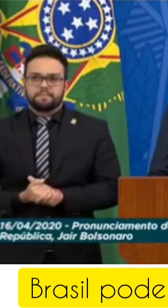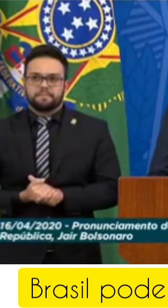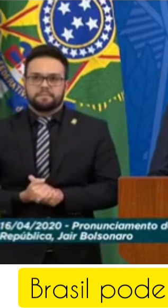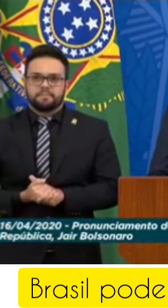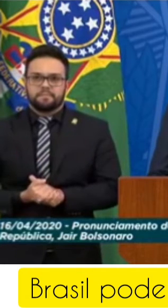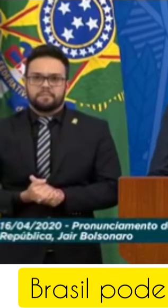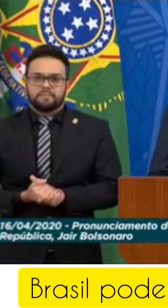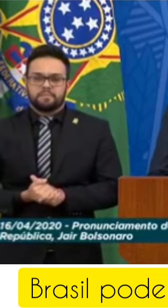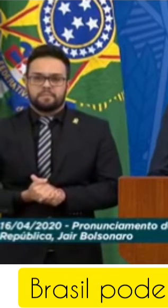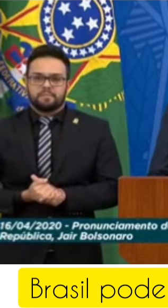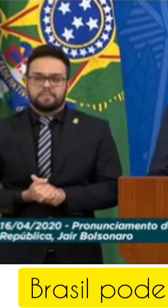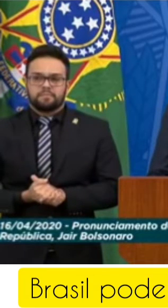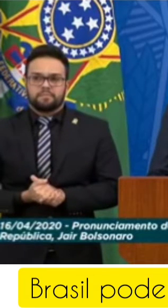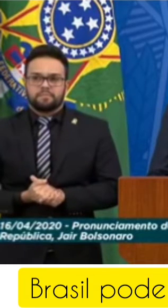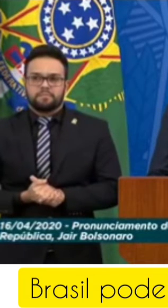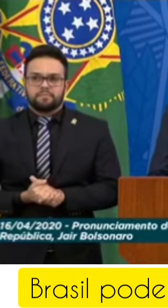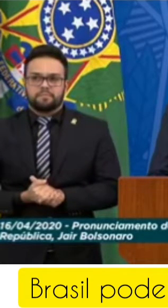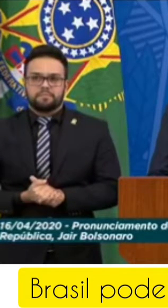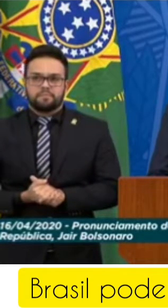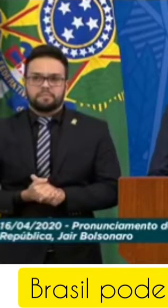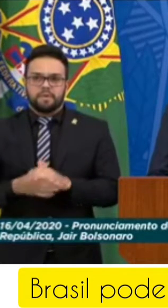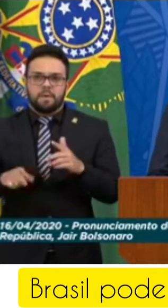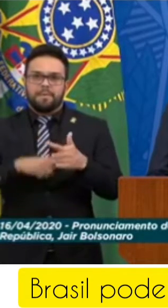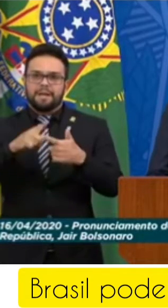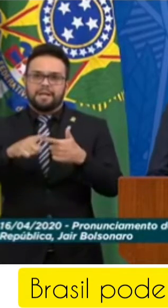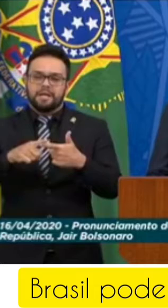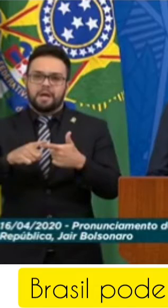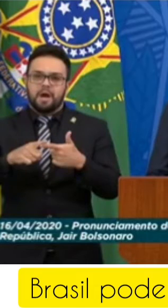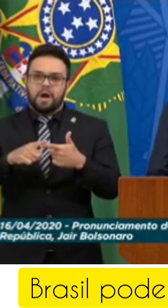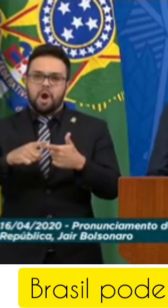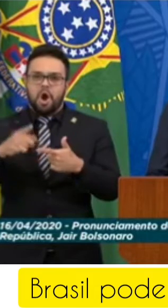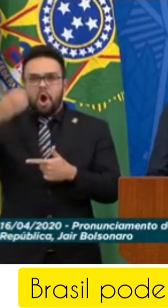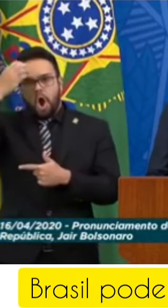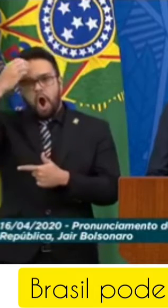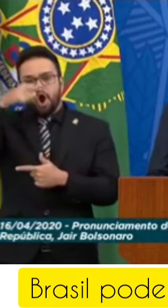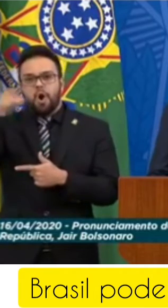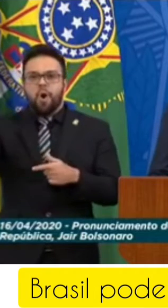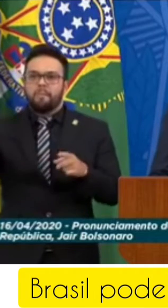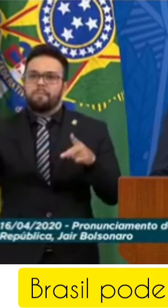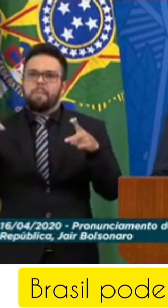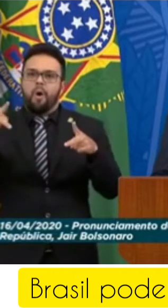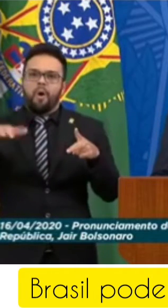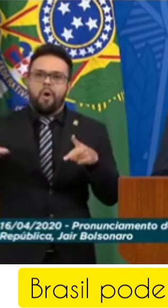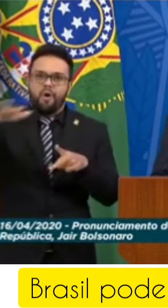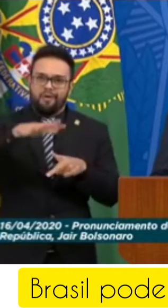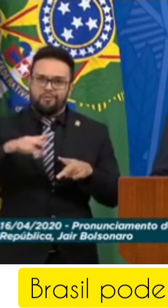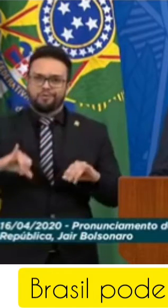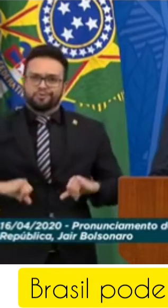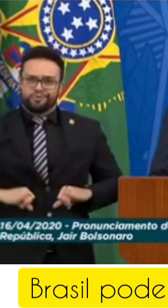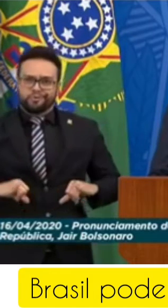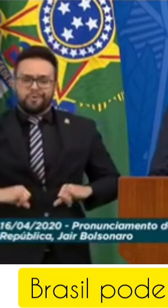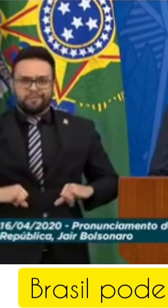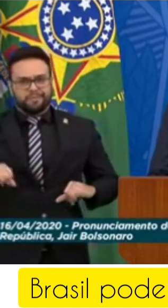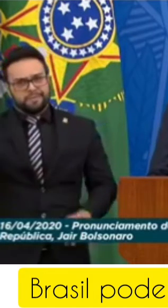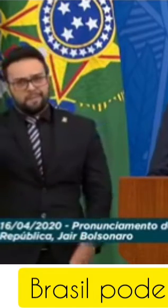nas costas do nosso sofrido povo brasileiro.